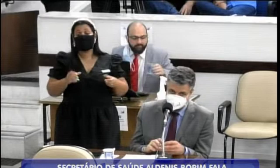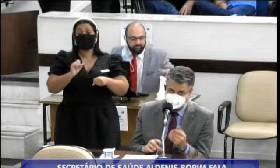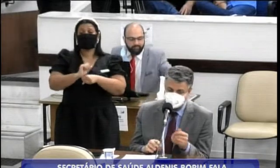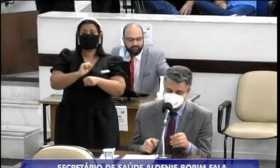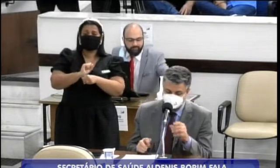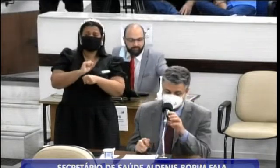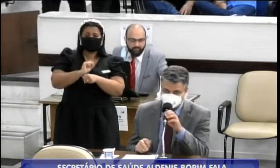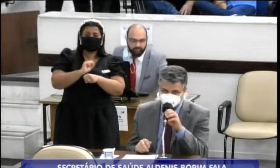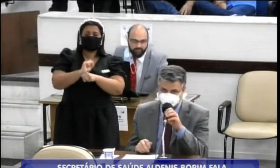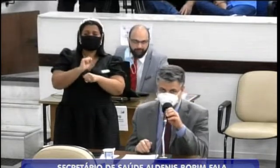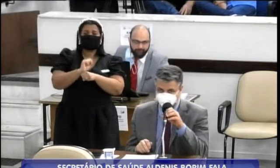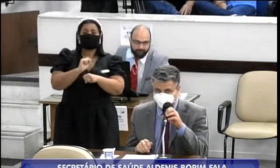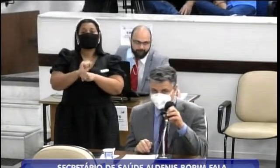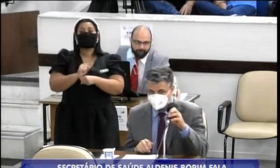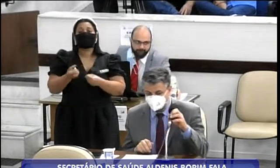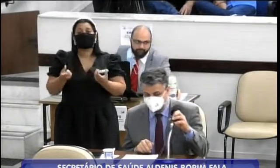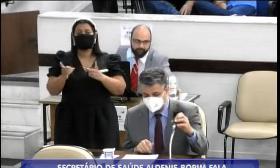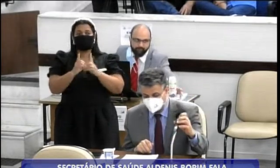consulta, um exame e cirurgia?